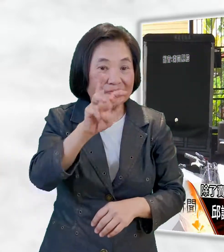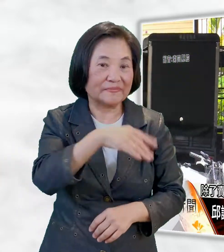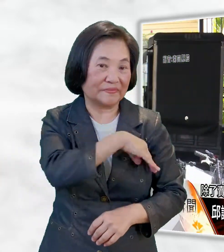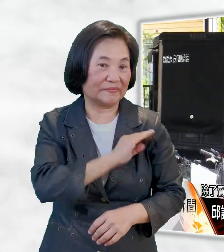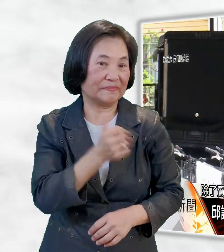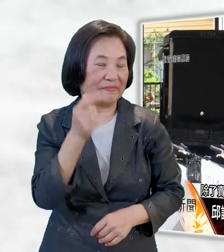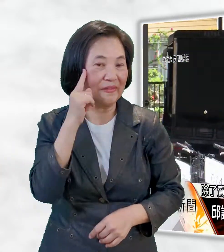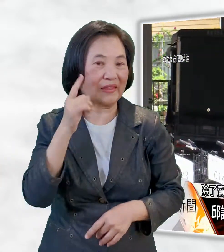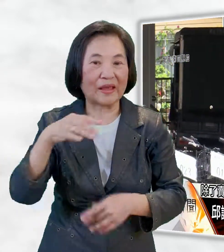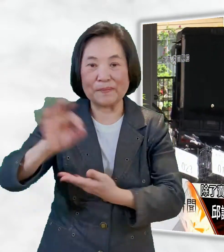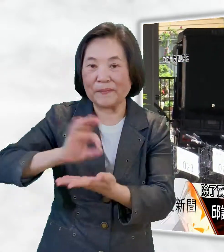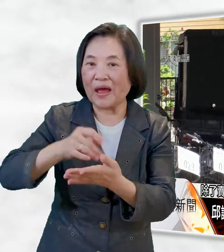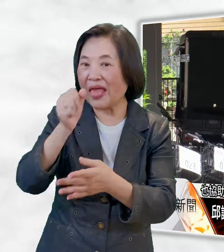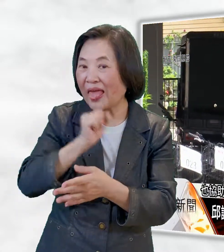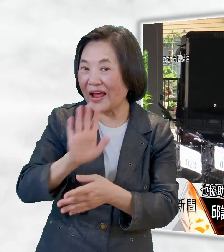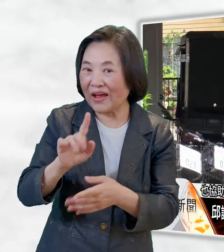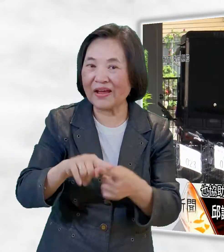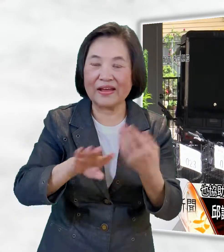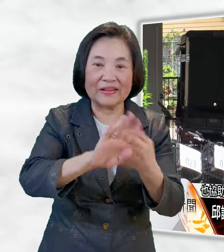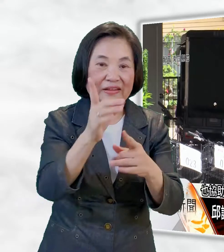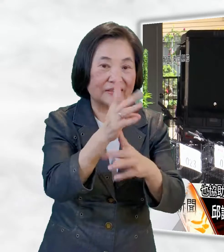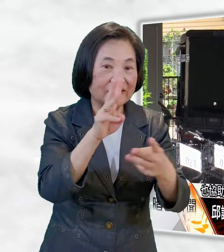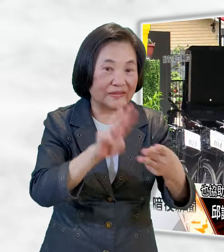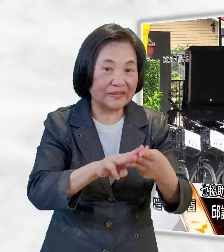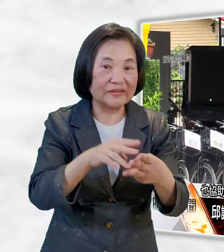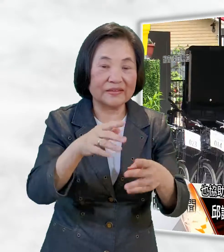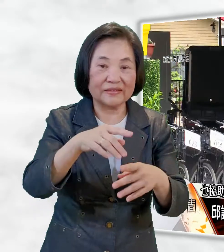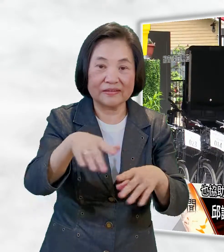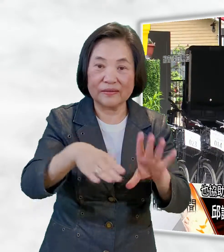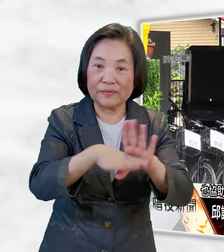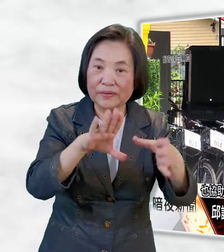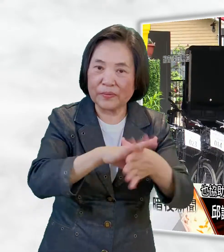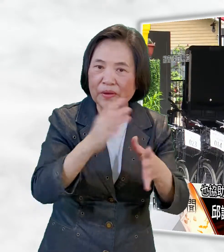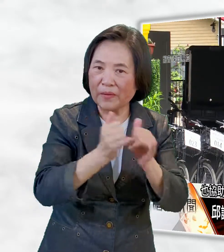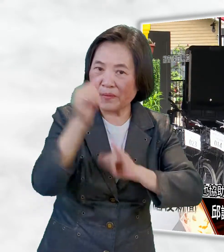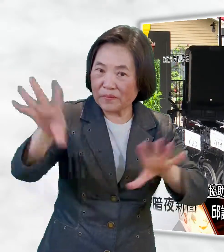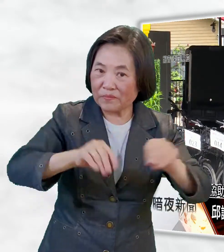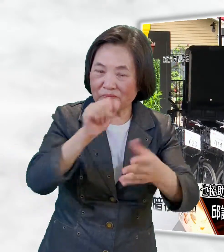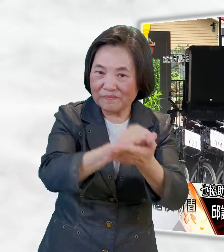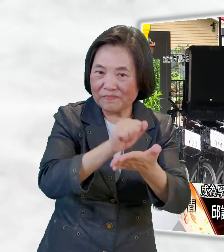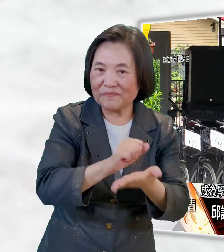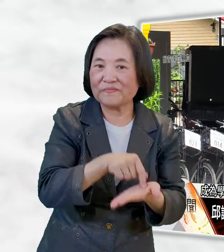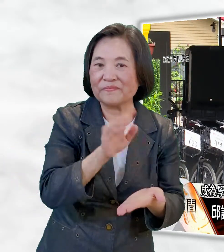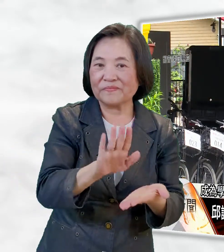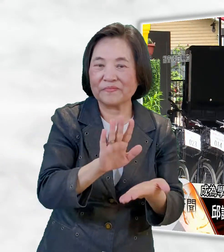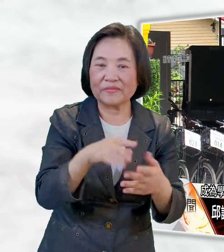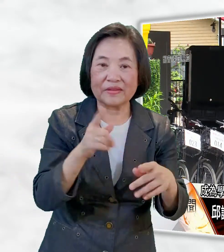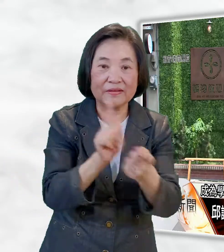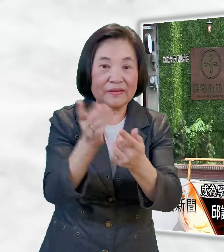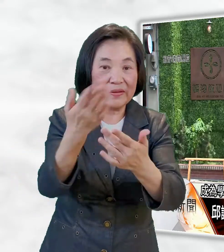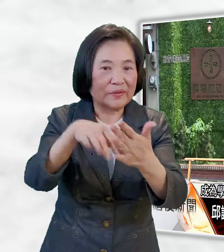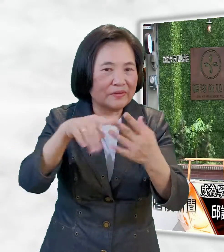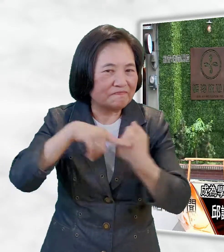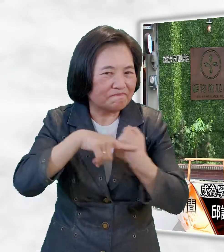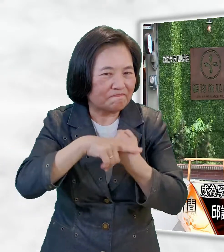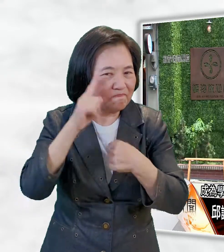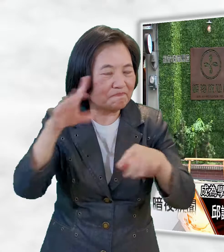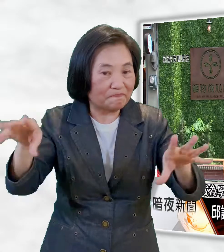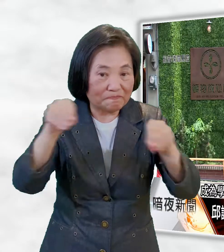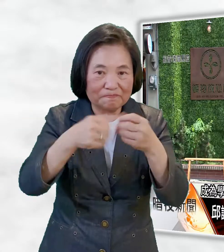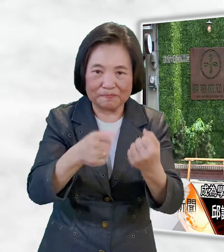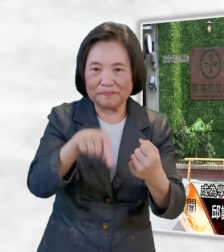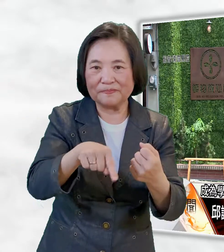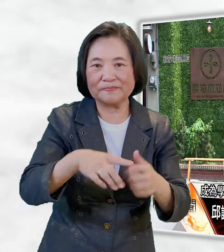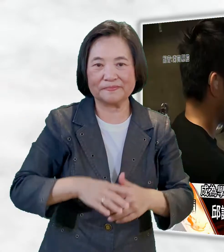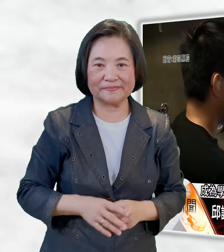义珍除了卖双麒麟外，也协助盘点竹田乡内的文史资料，编做福建进行乡野